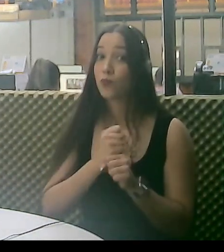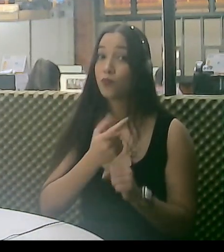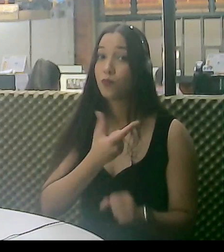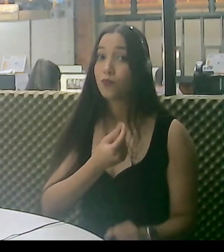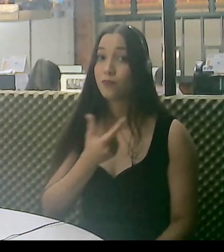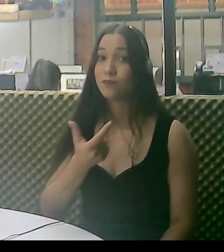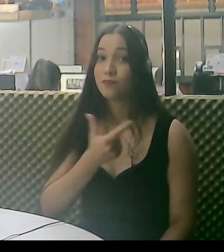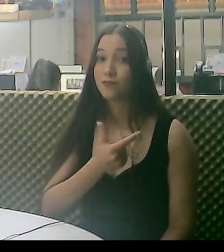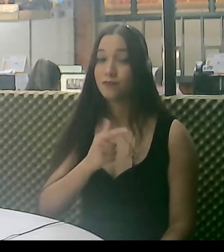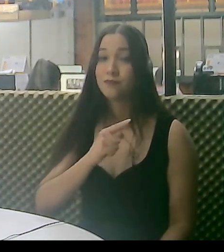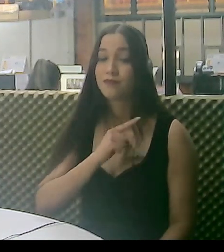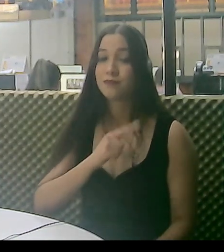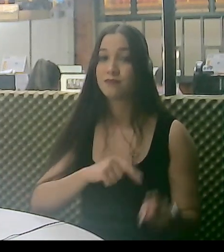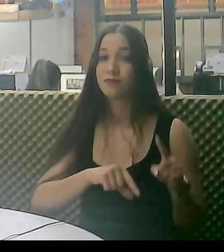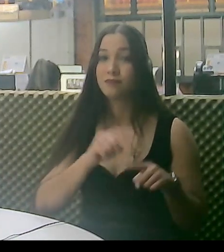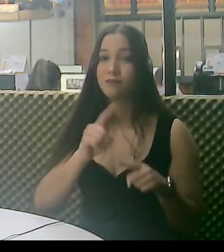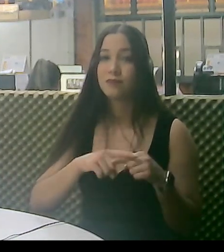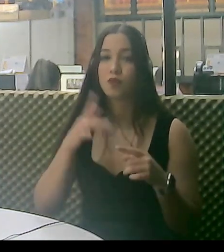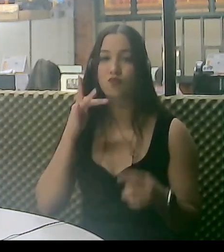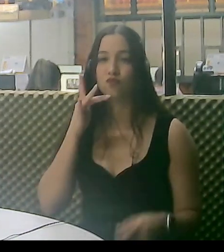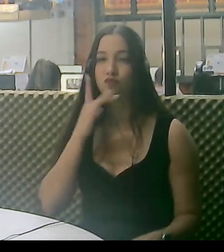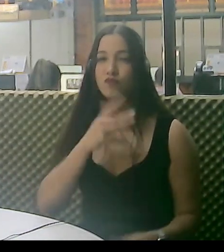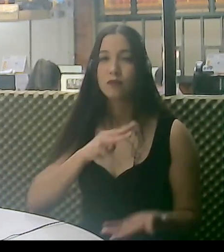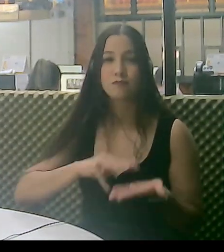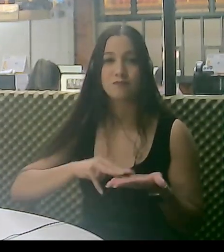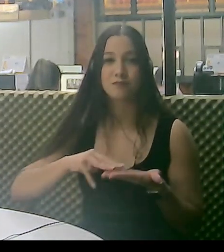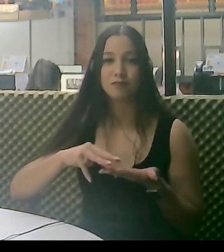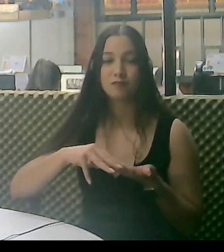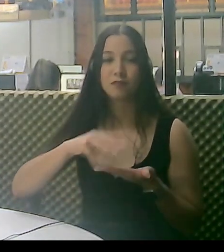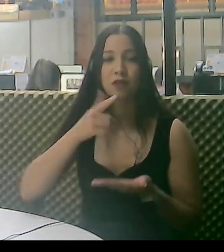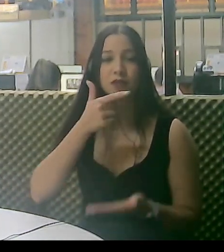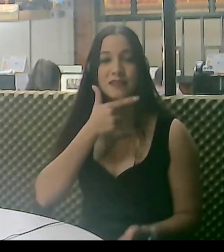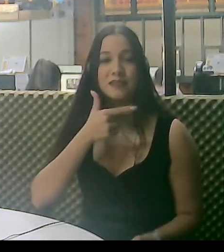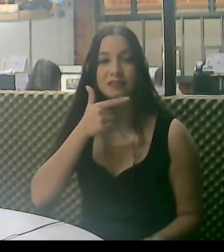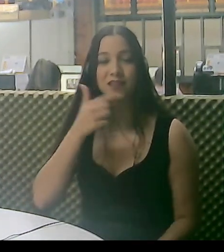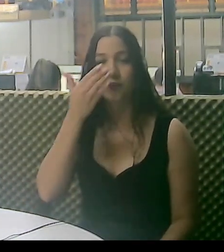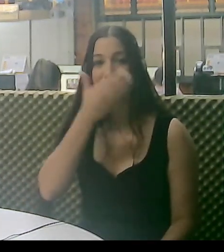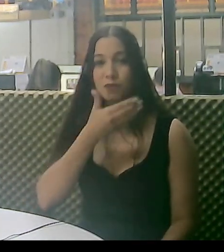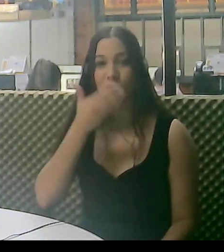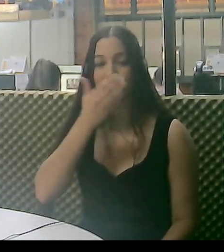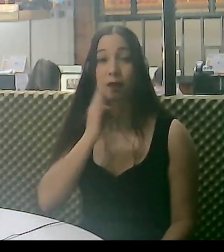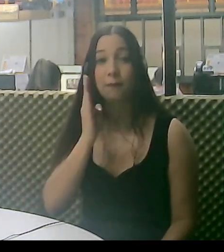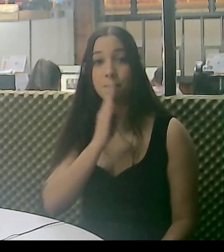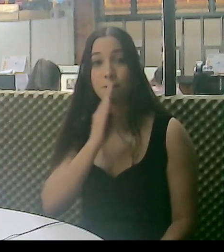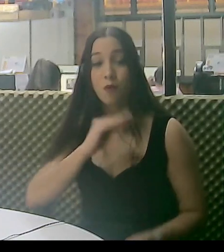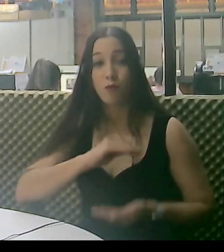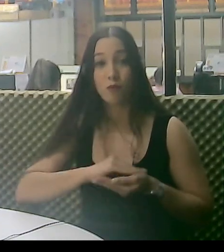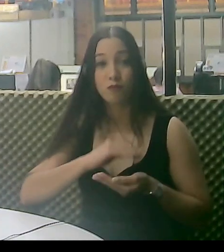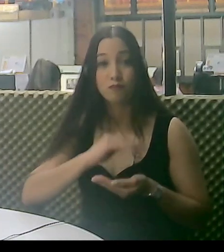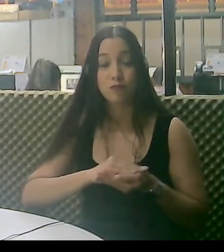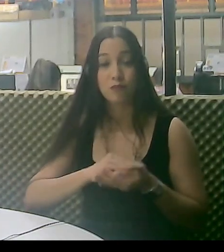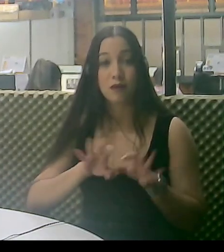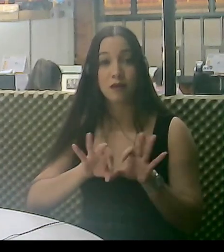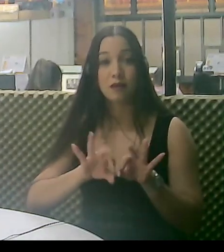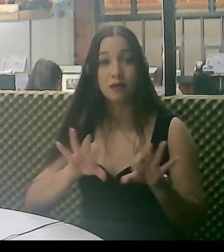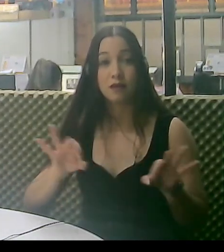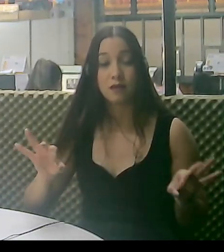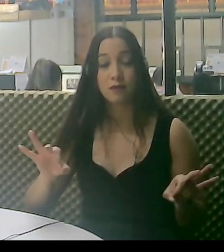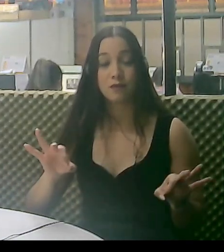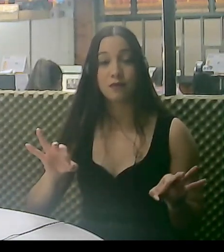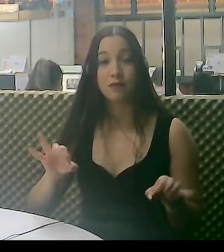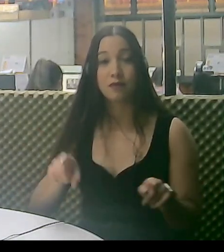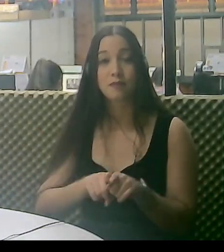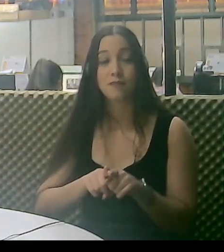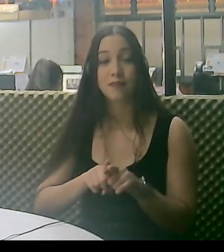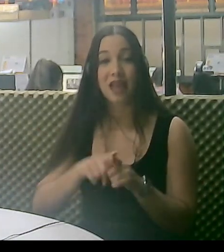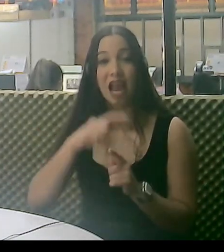2022, traz itens que dão água na boca, como pastéis, queijos, doces, bolos, pamonhas, linguiças caipiras, caldo